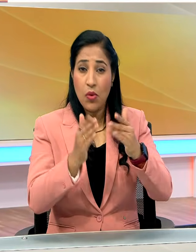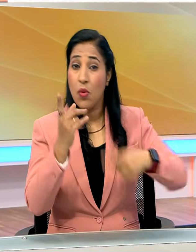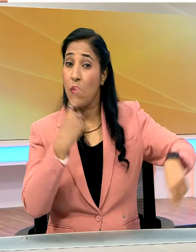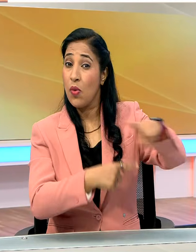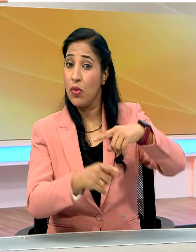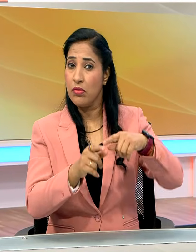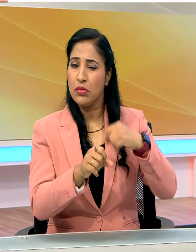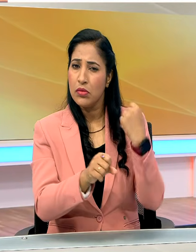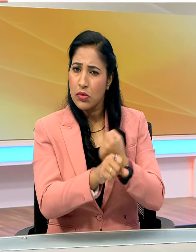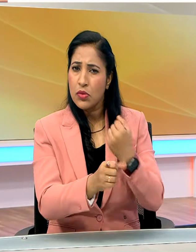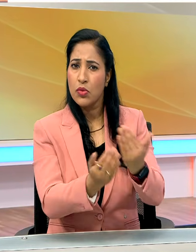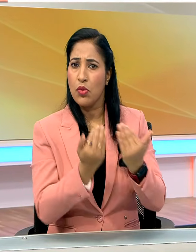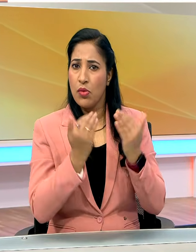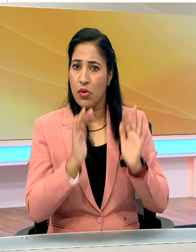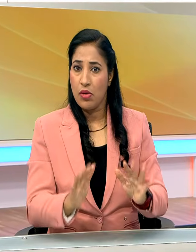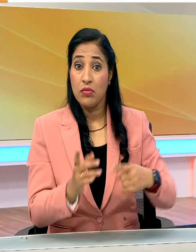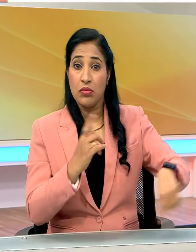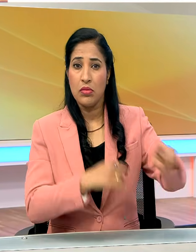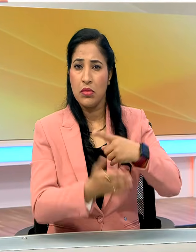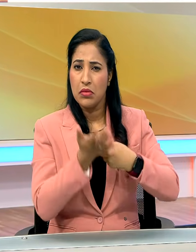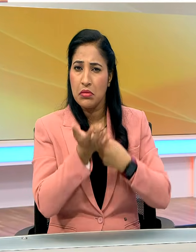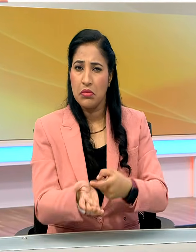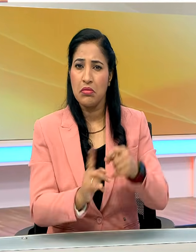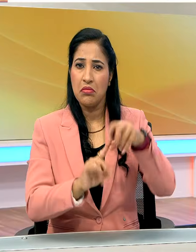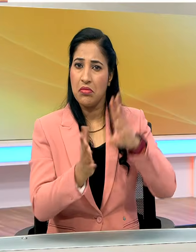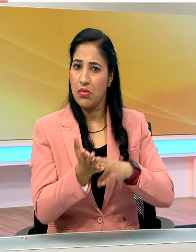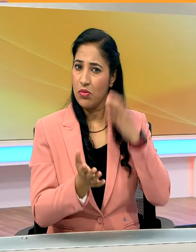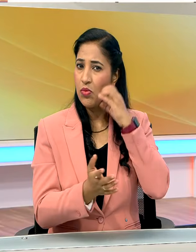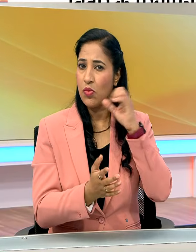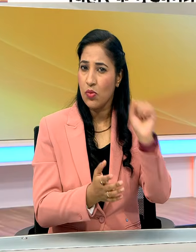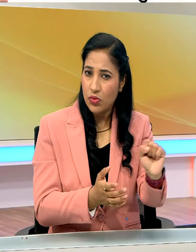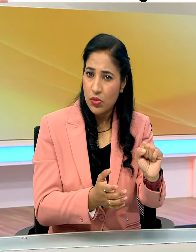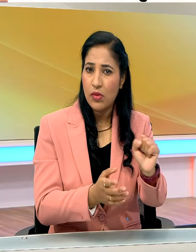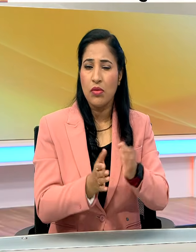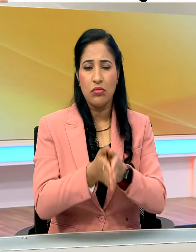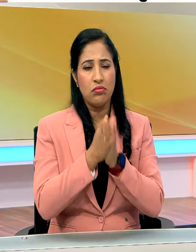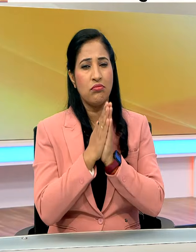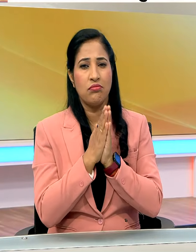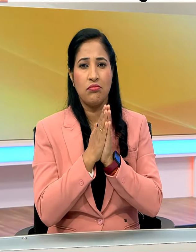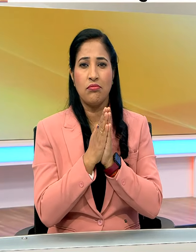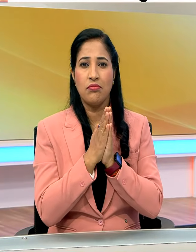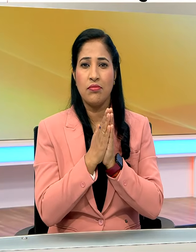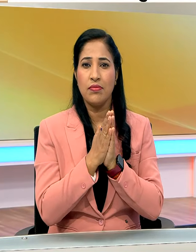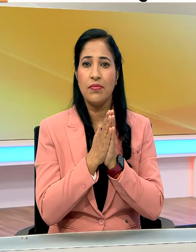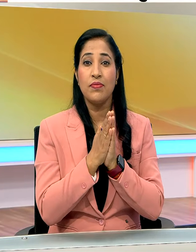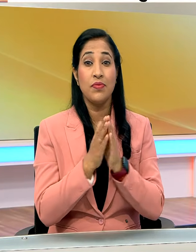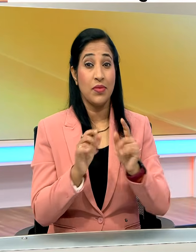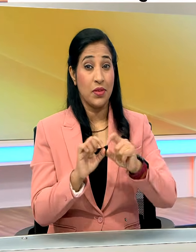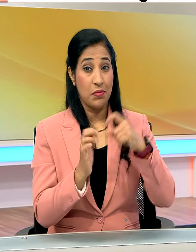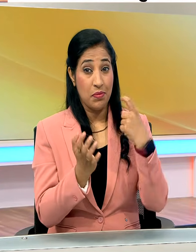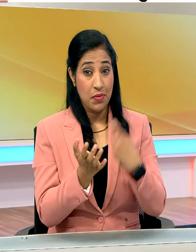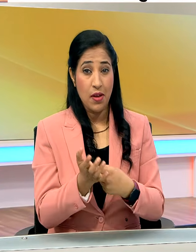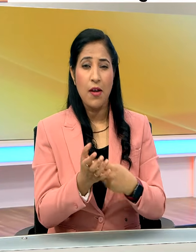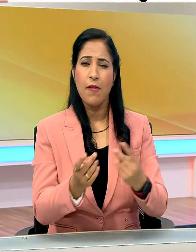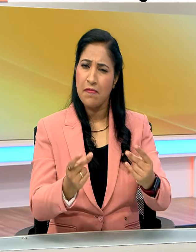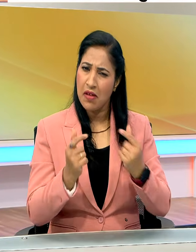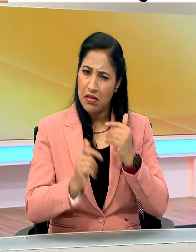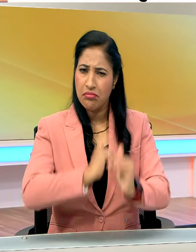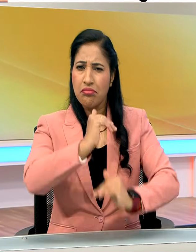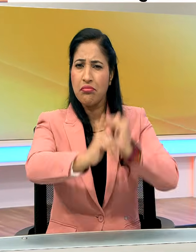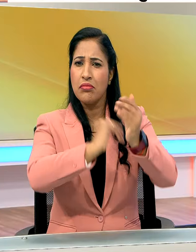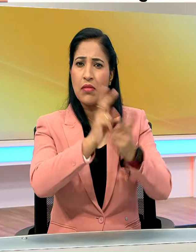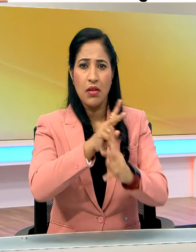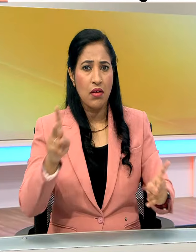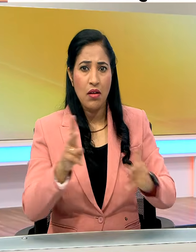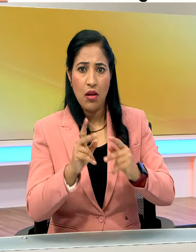पूरा सहयोग मिल रहा है। इसके लिए आदरणीय प्रधानमंत्री श्री नरेंद्र मोदी जी को नमन करते हैं। बिहार और